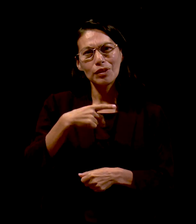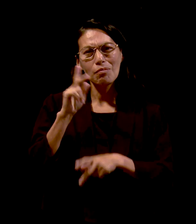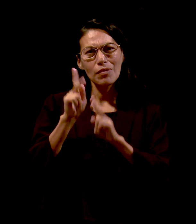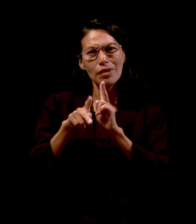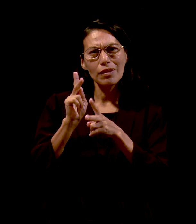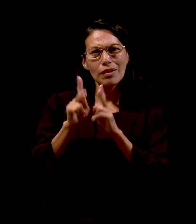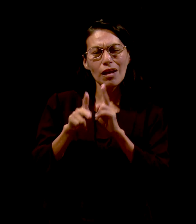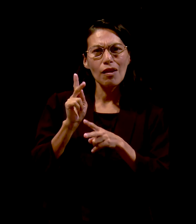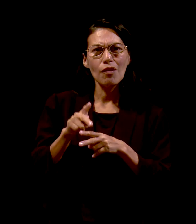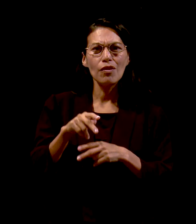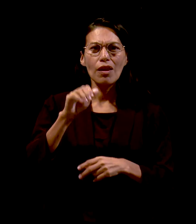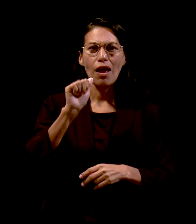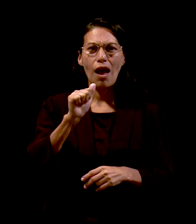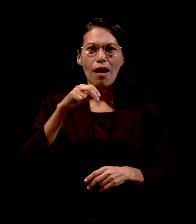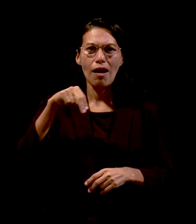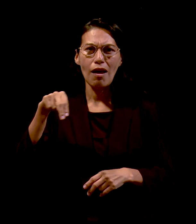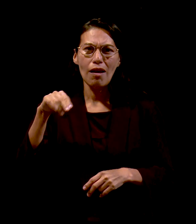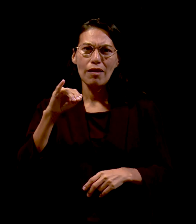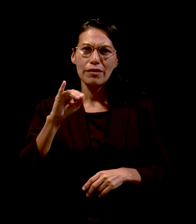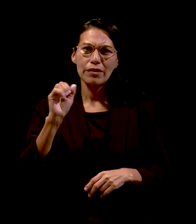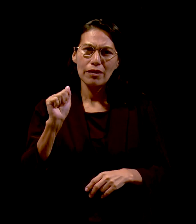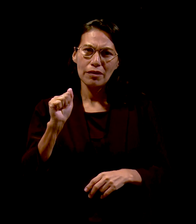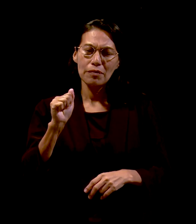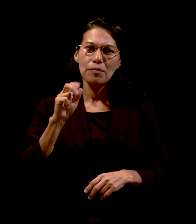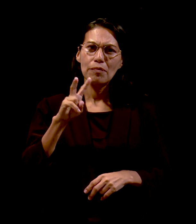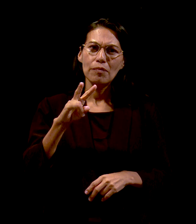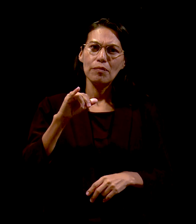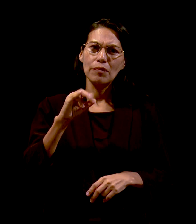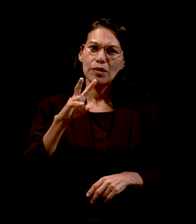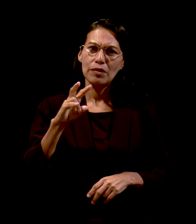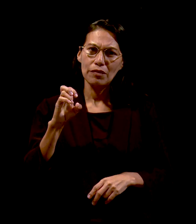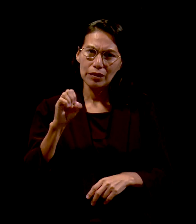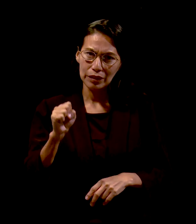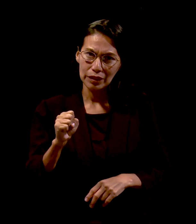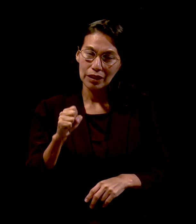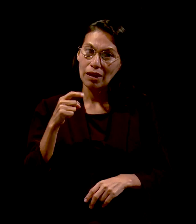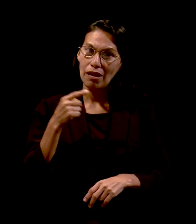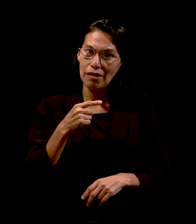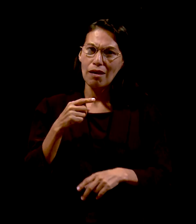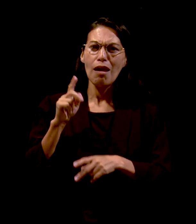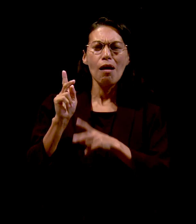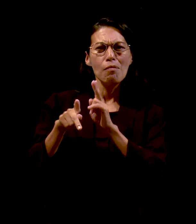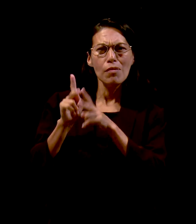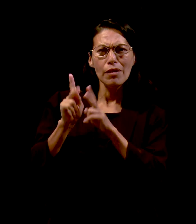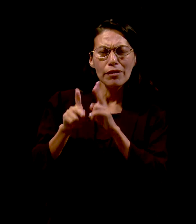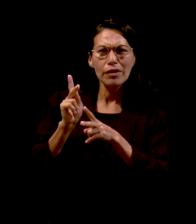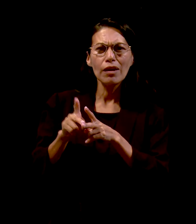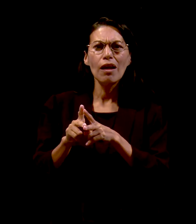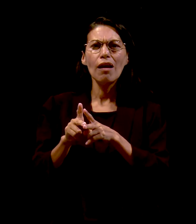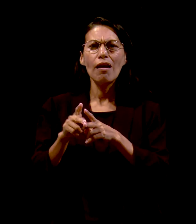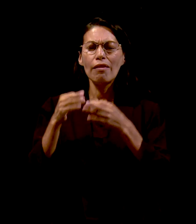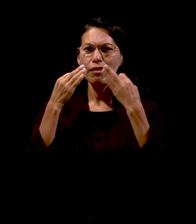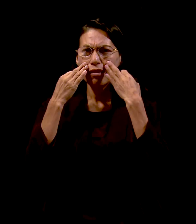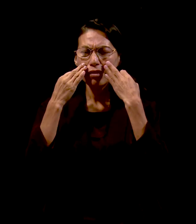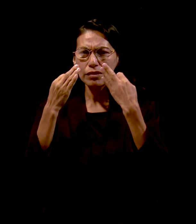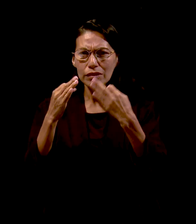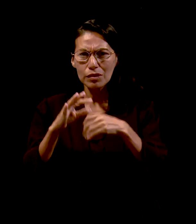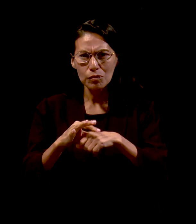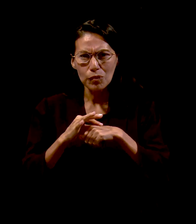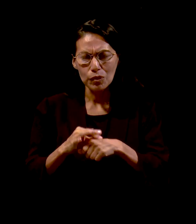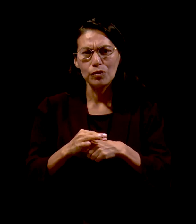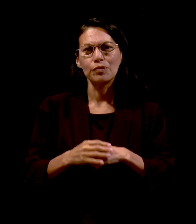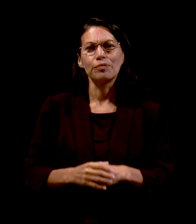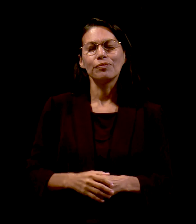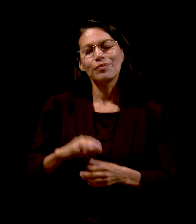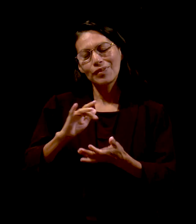con la niña vives quien amablemente ha venido a compartir su testimonio de